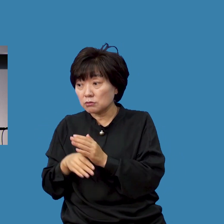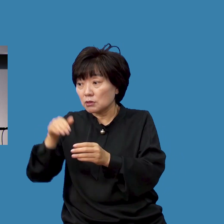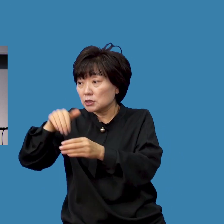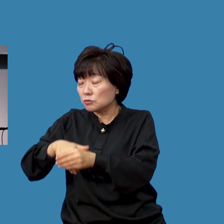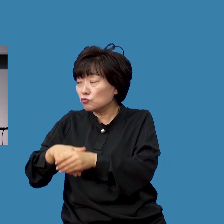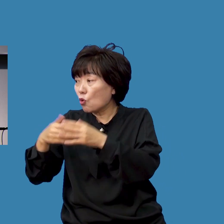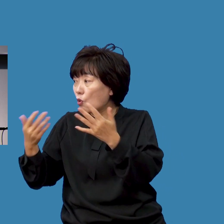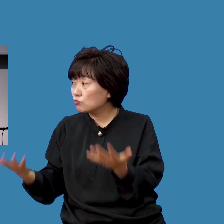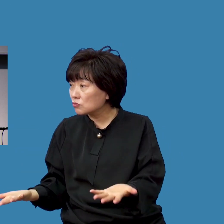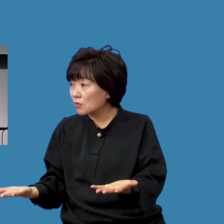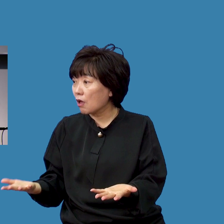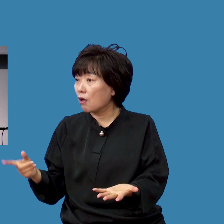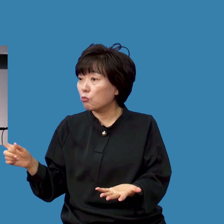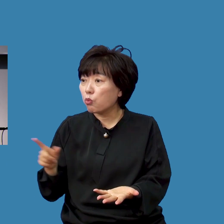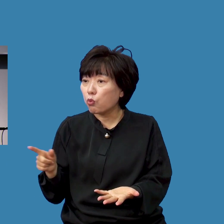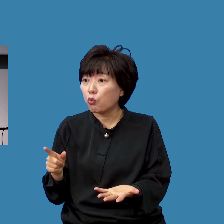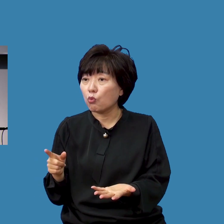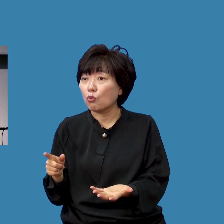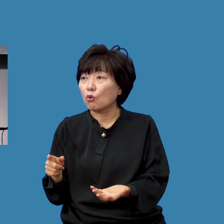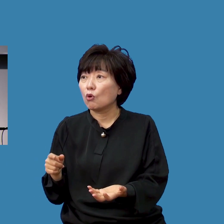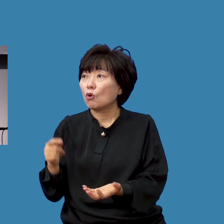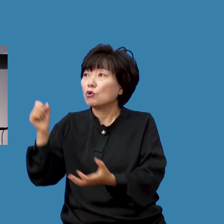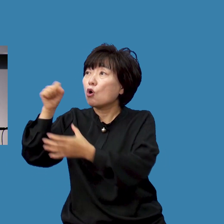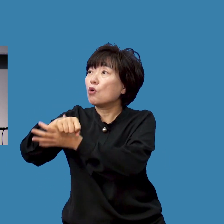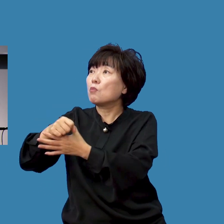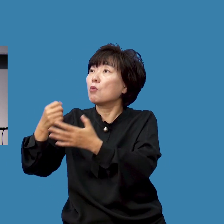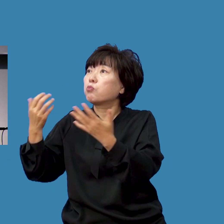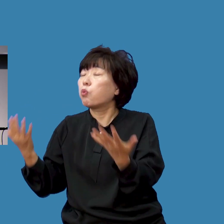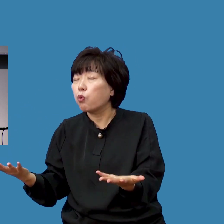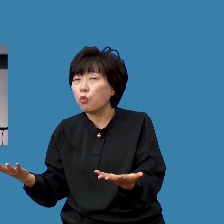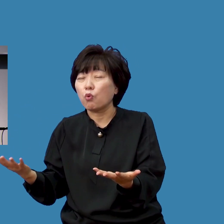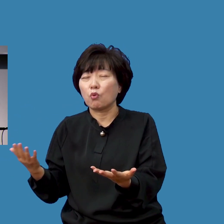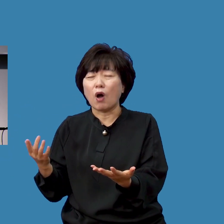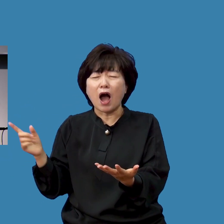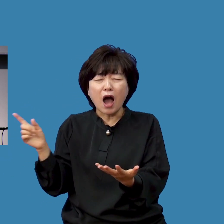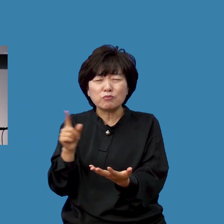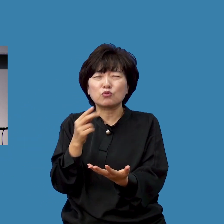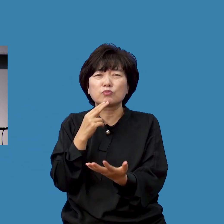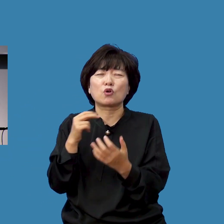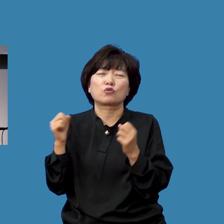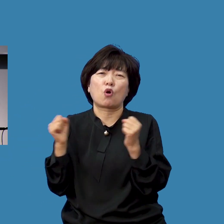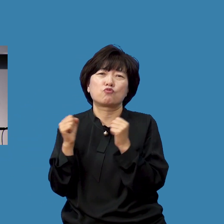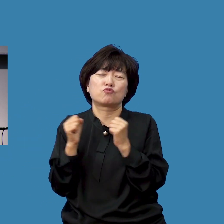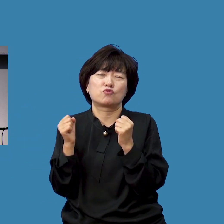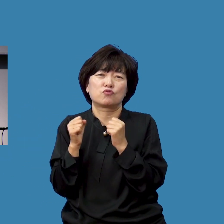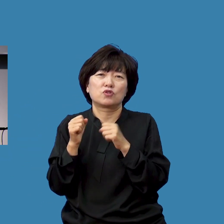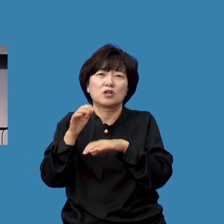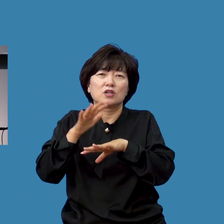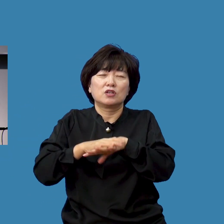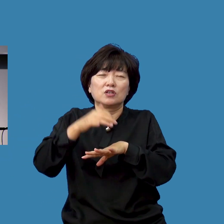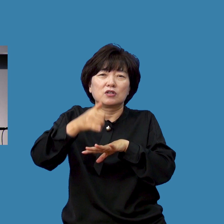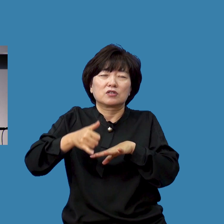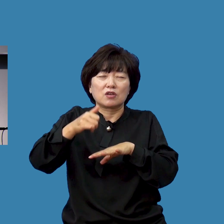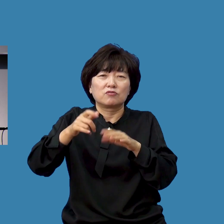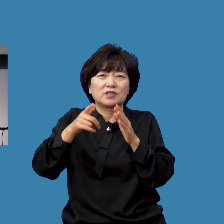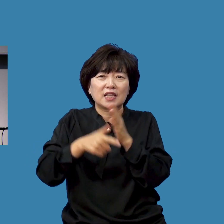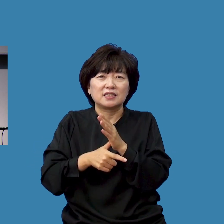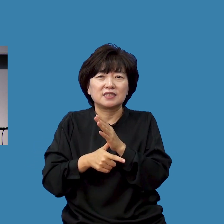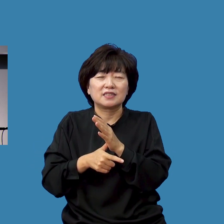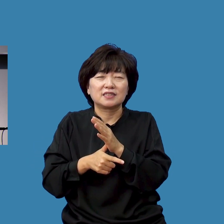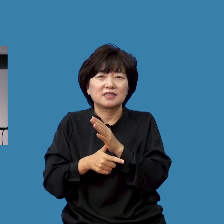있어? 심은 게 없는데 기다리는 게 뭐가 있냐고. 이건 뭐 아무것도 나올 게 없어. 그게 여러분 실제로도 겨울이잖아요.